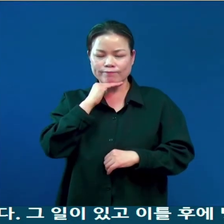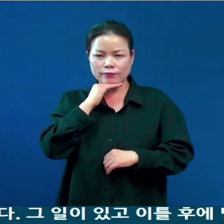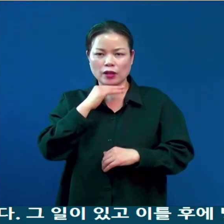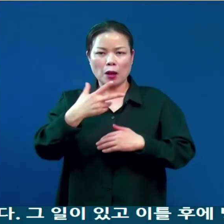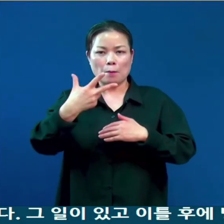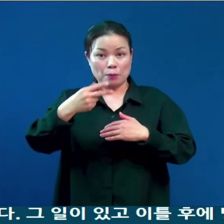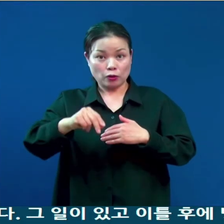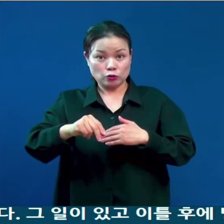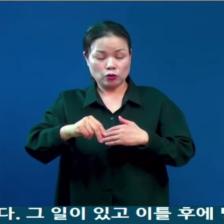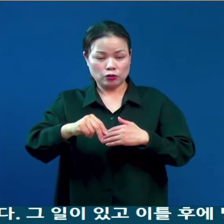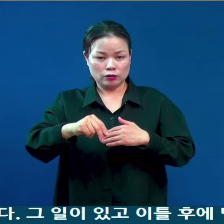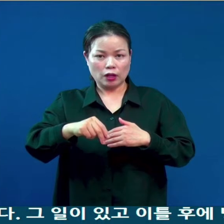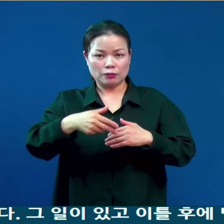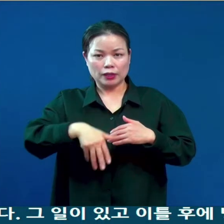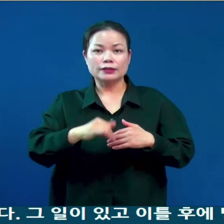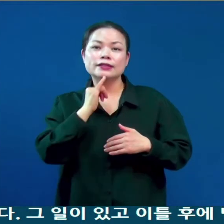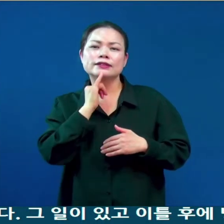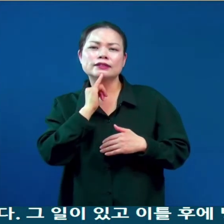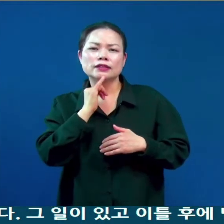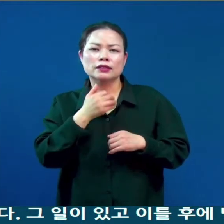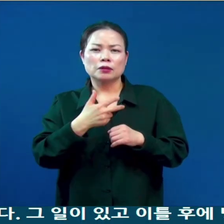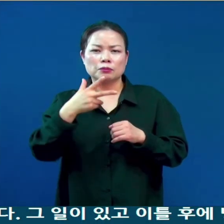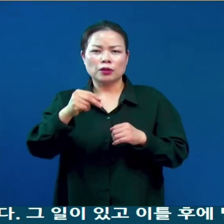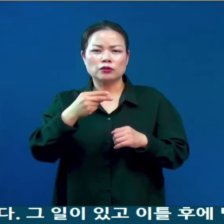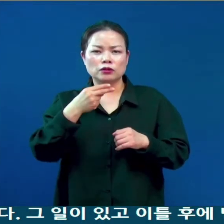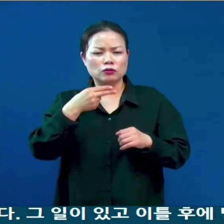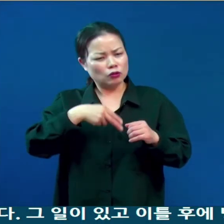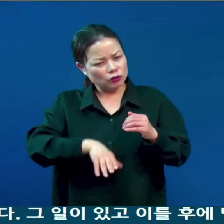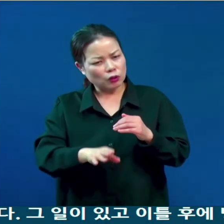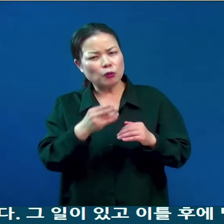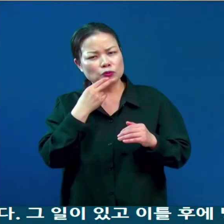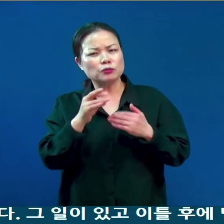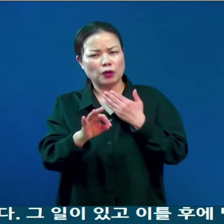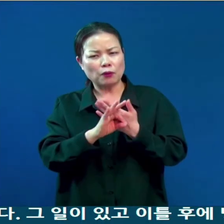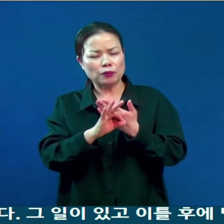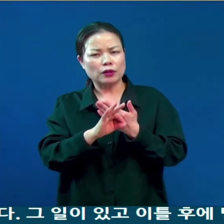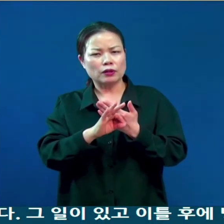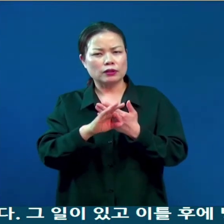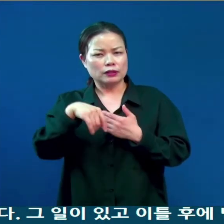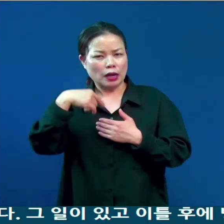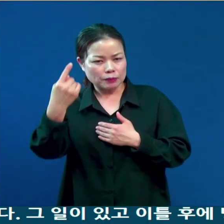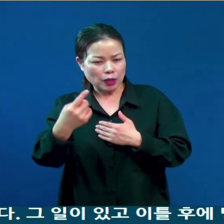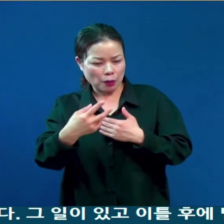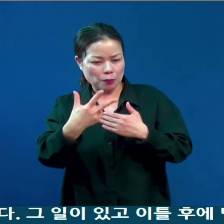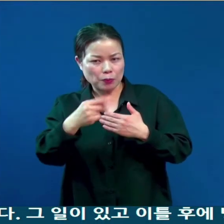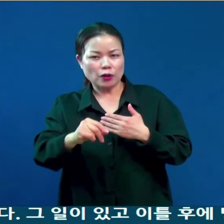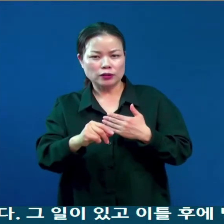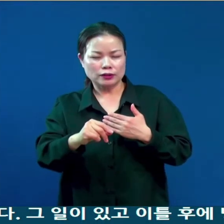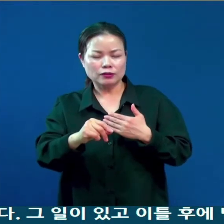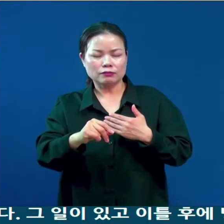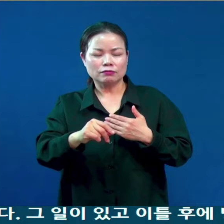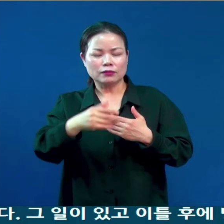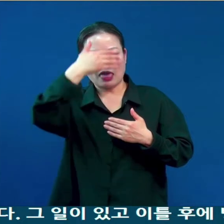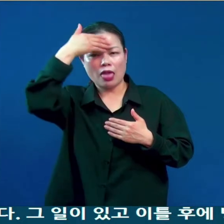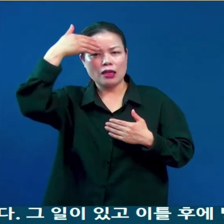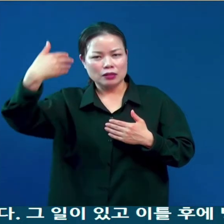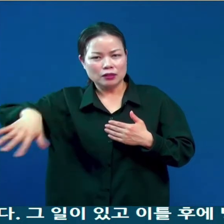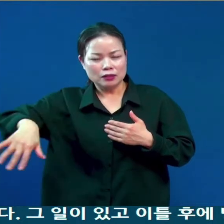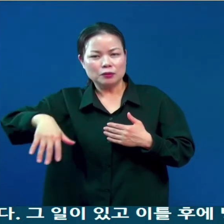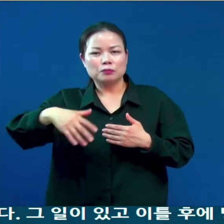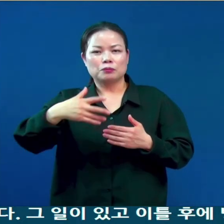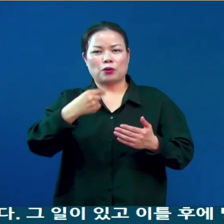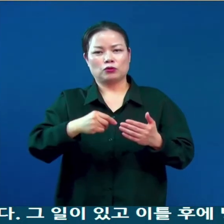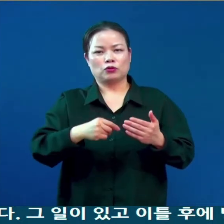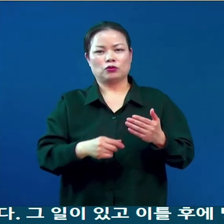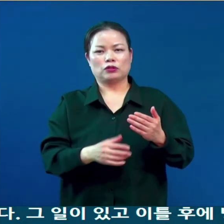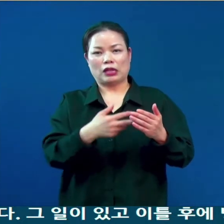나오면 다행이니까 안 나오면 한번 그때 보죠. 그래가지고 이제 한 다음 날인가 이제 변으로 나와가지고 참 그 안도의 한숨을